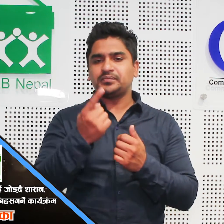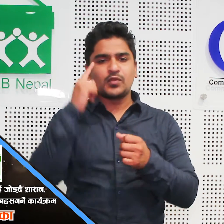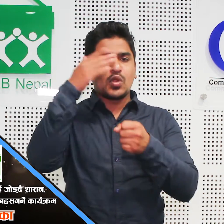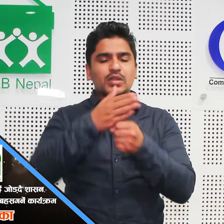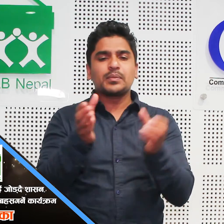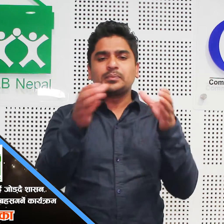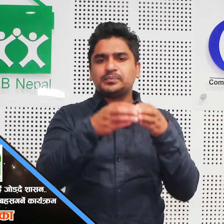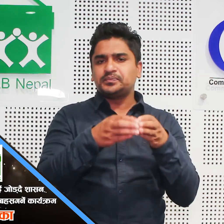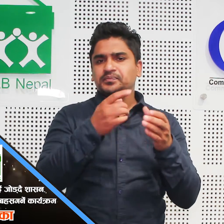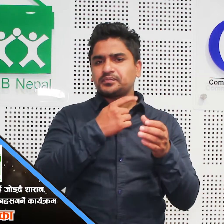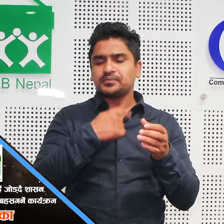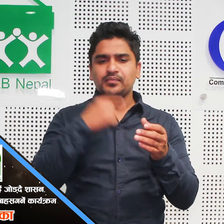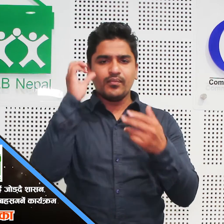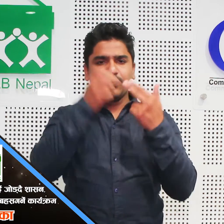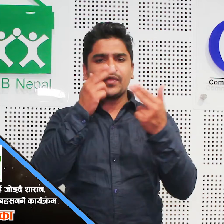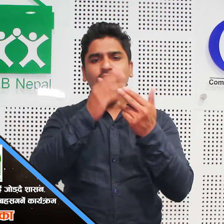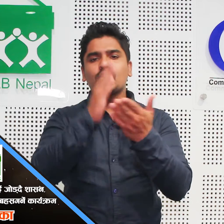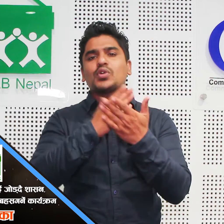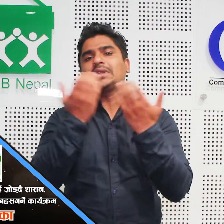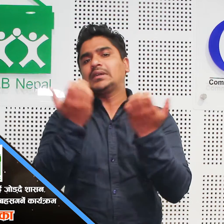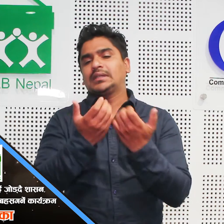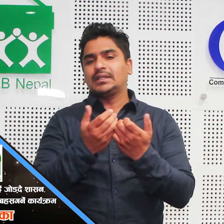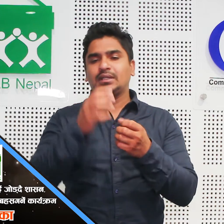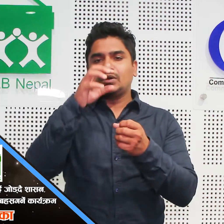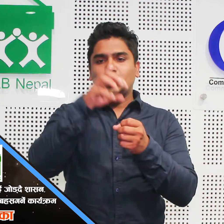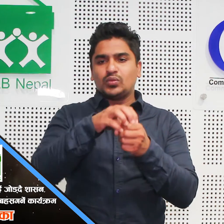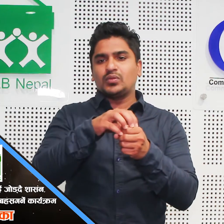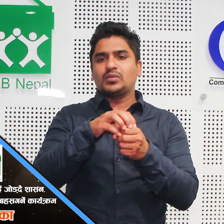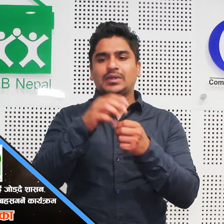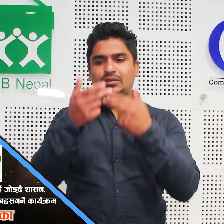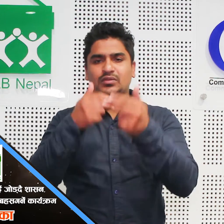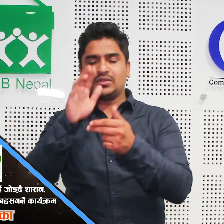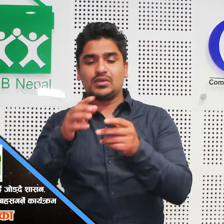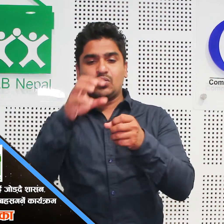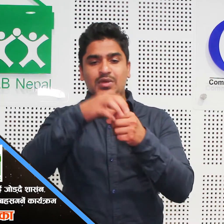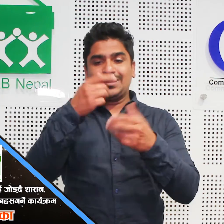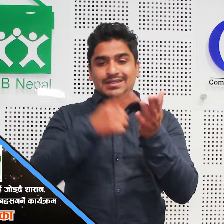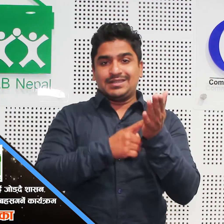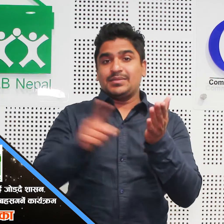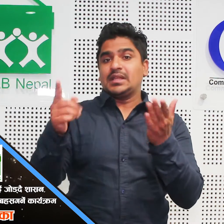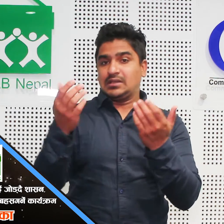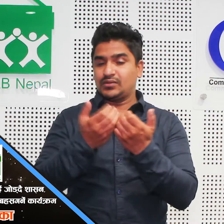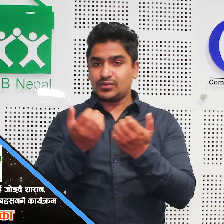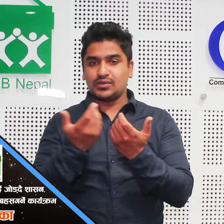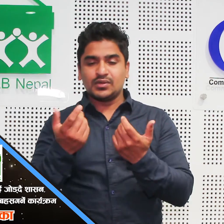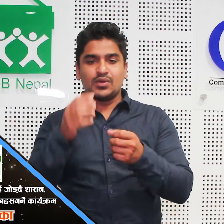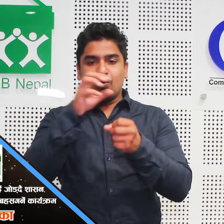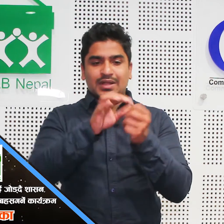भनेर हामी पहिचान त कसरी गर्ने त त्यहाँ वाडा तह छ, वाडाले सिफारिस गर्छ, अनि वाडाले सिफारिस गरेछ